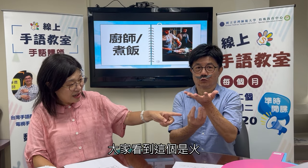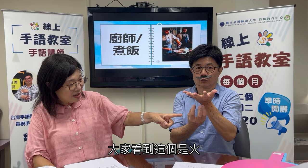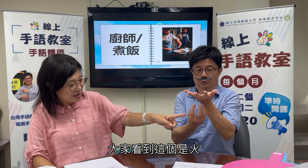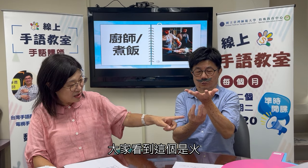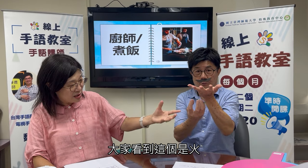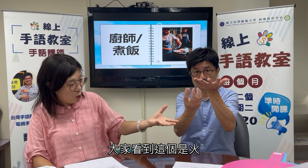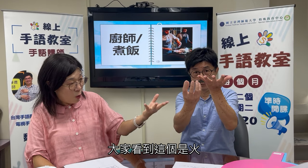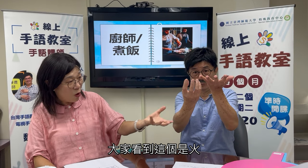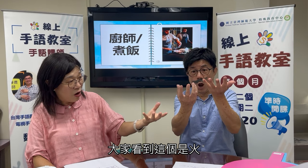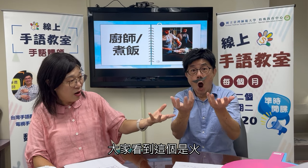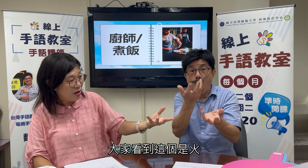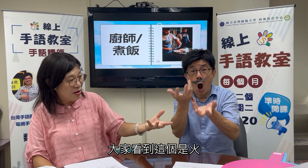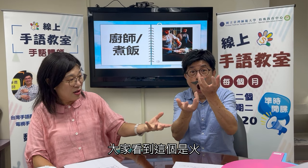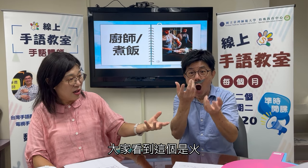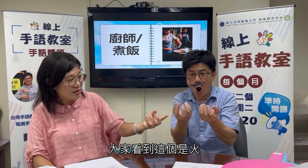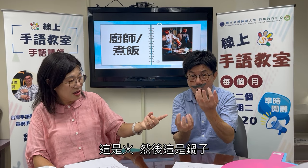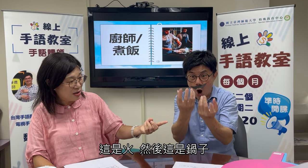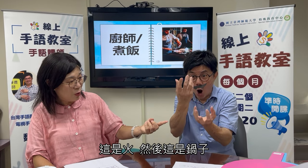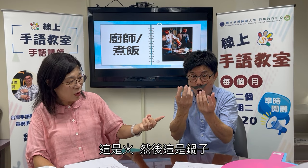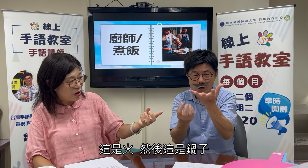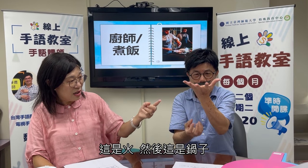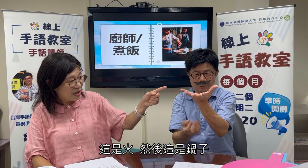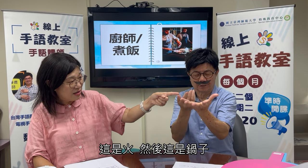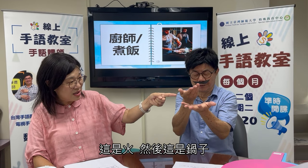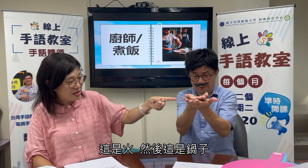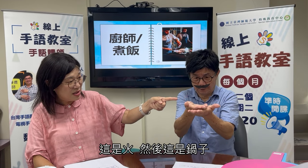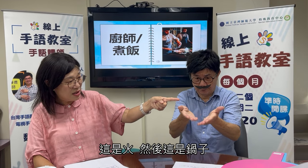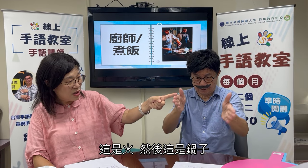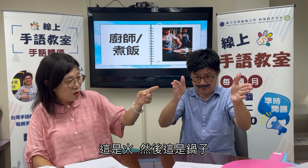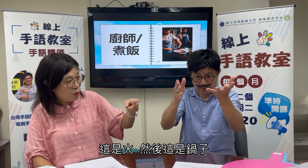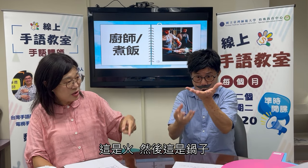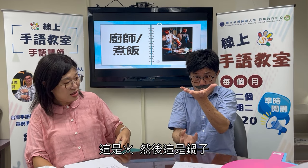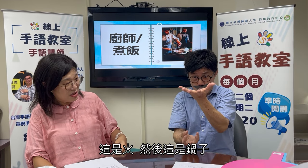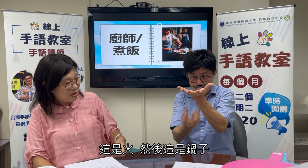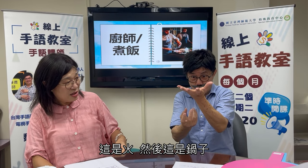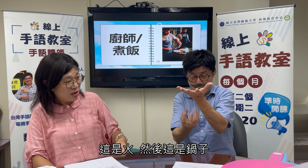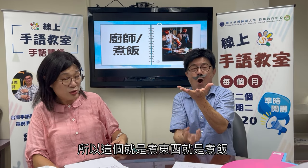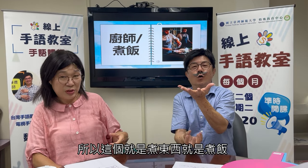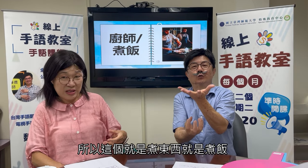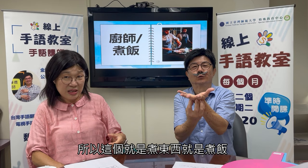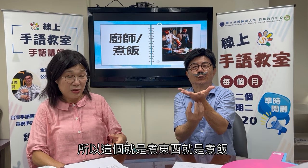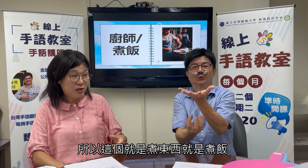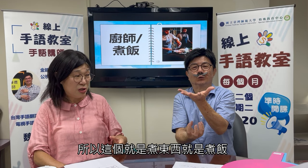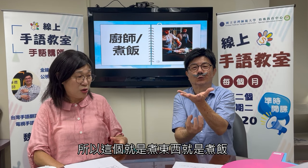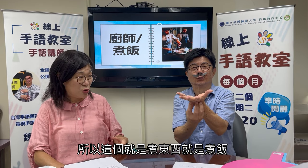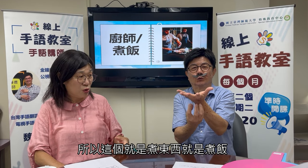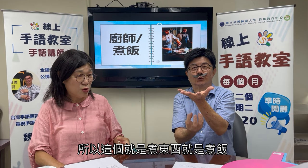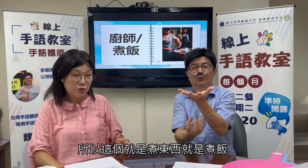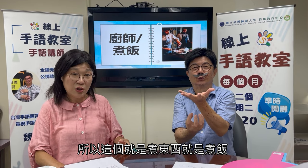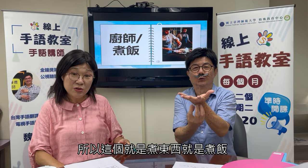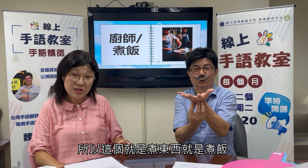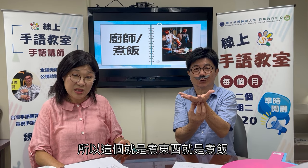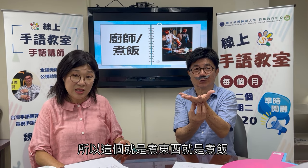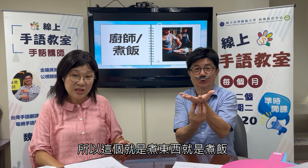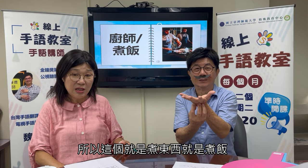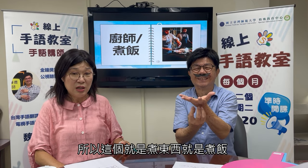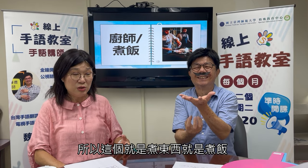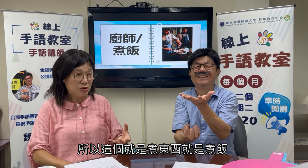到这个是火，好，这是火，然后这是锅子，所以这个就是煮东西，就是